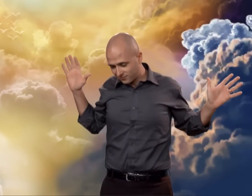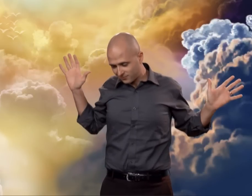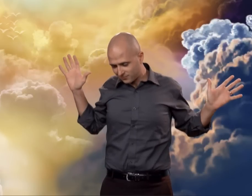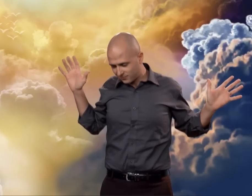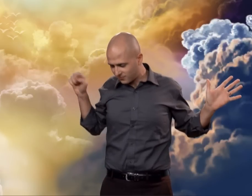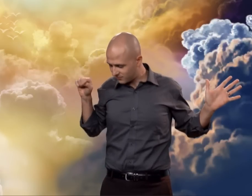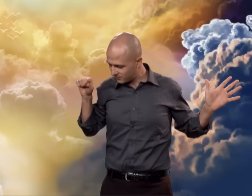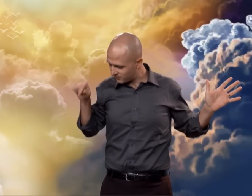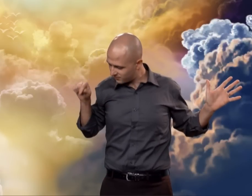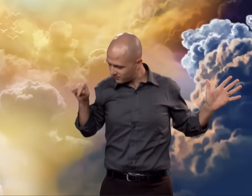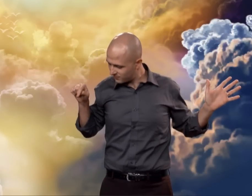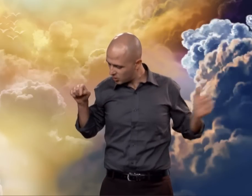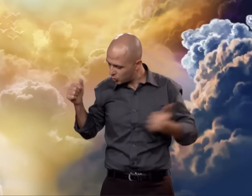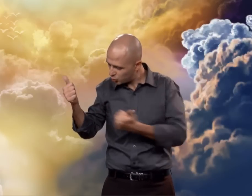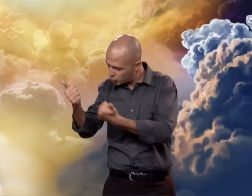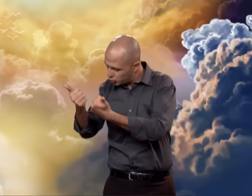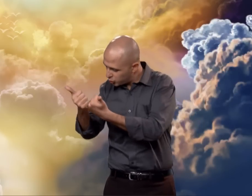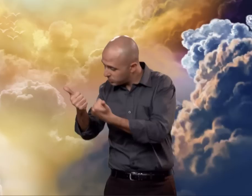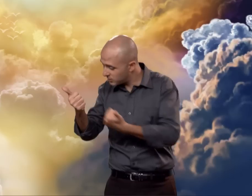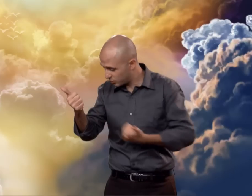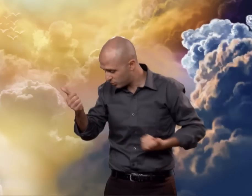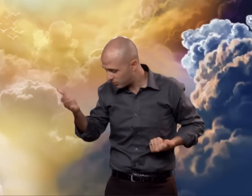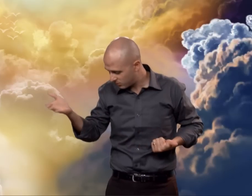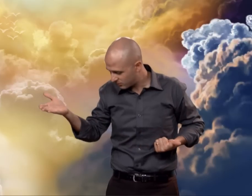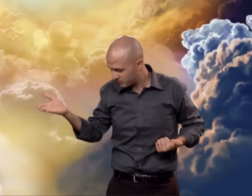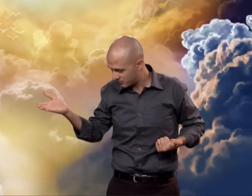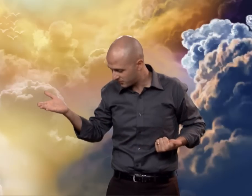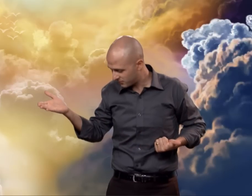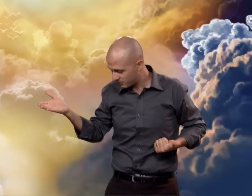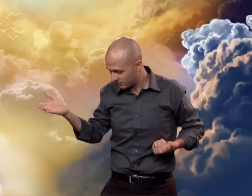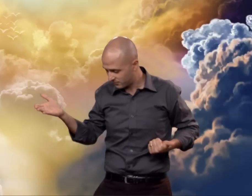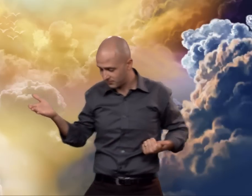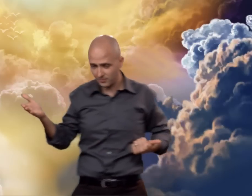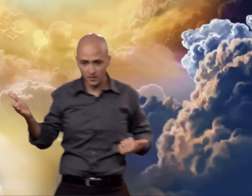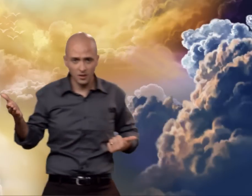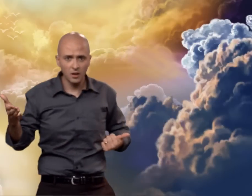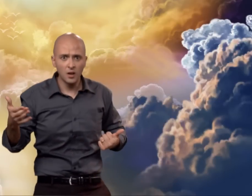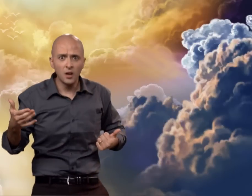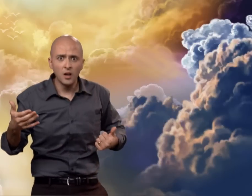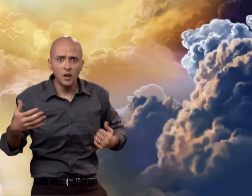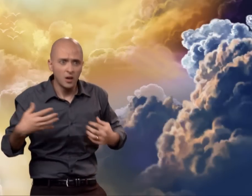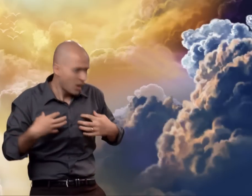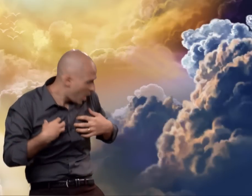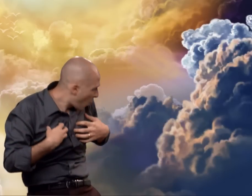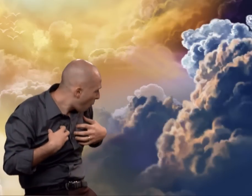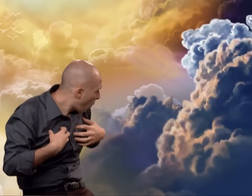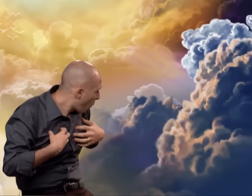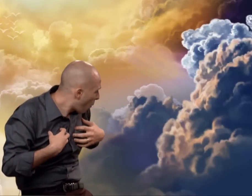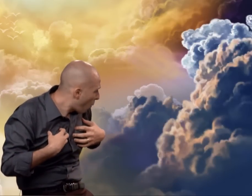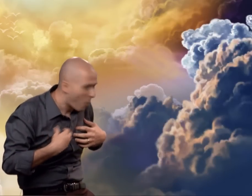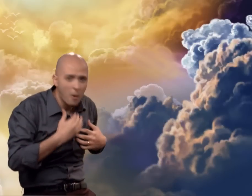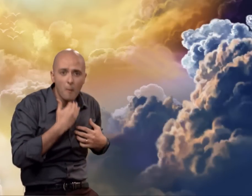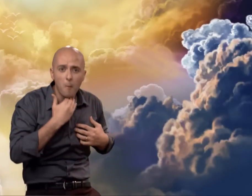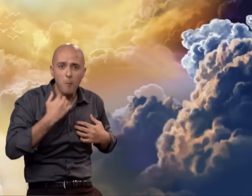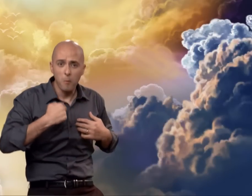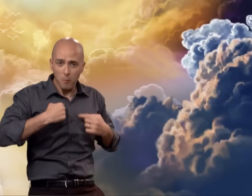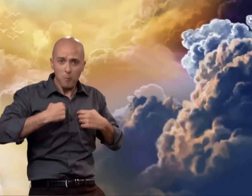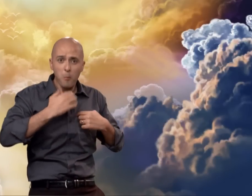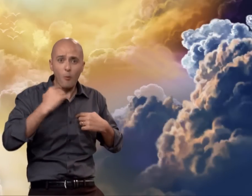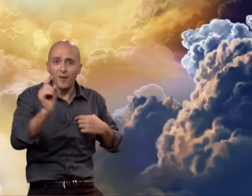classificou-a entre as monstruosas fábulas que fazem parte do lixo romano das decretais. A Bíblia, entretanto, ensina